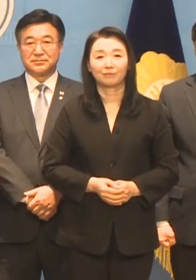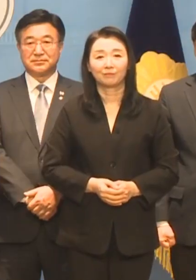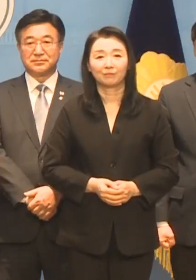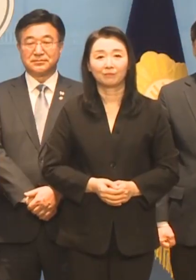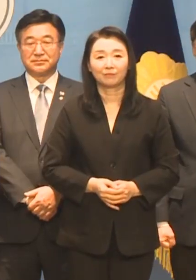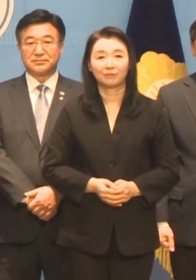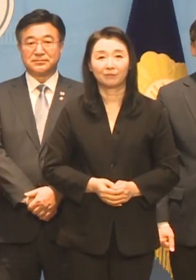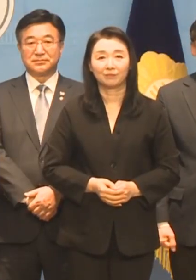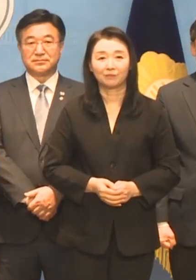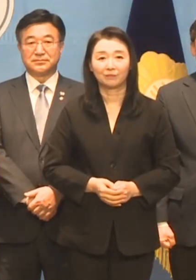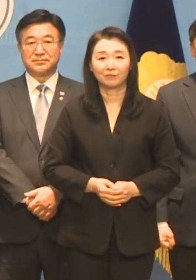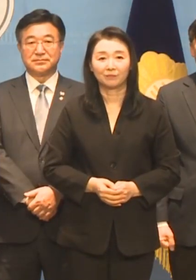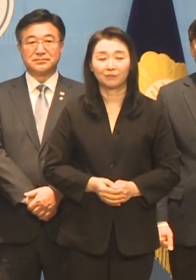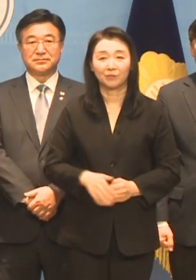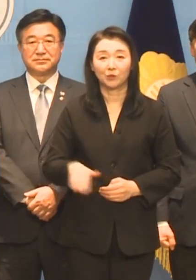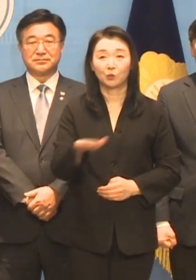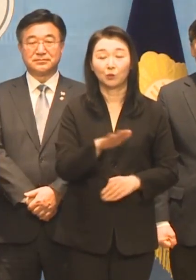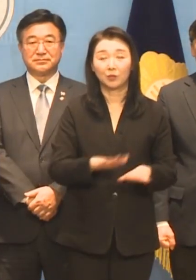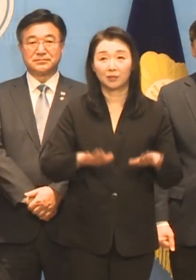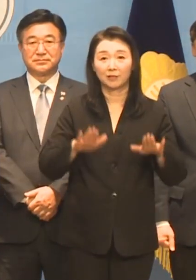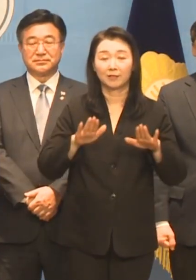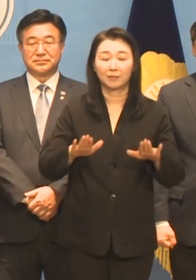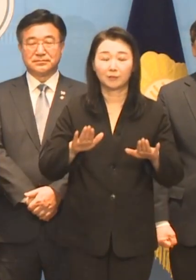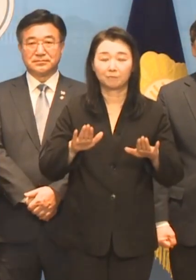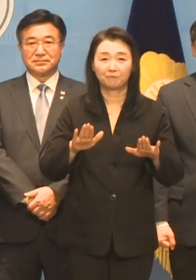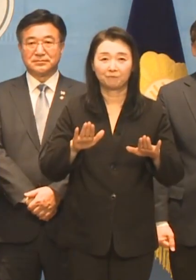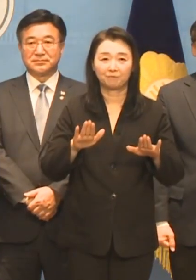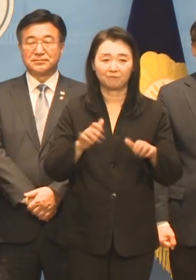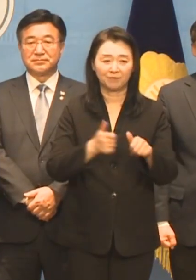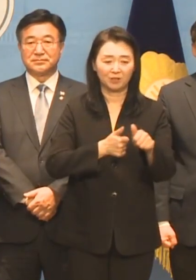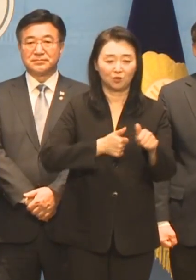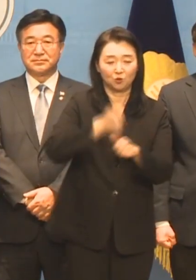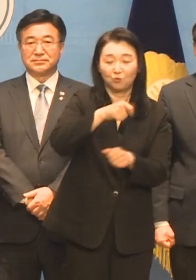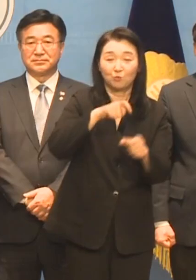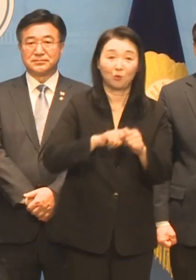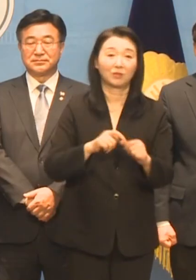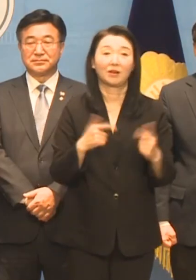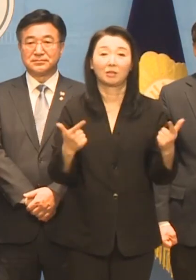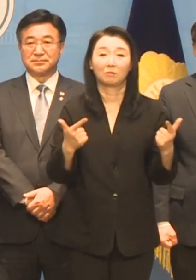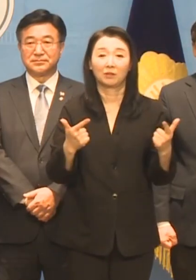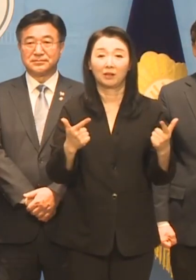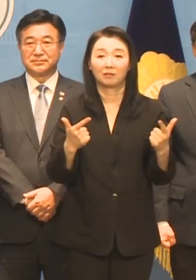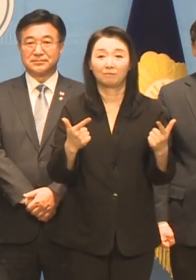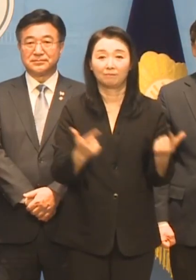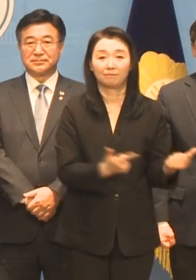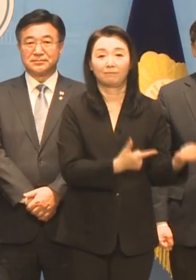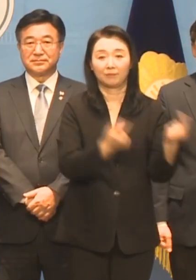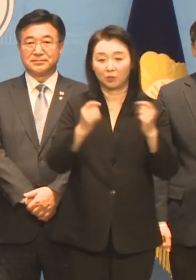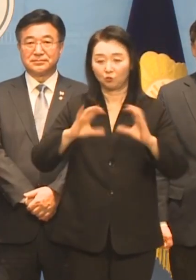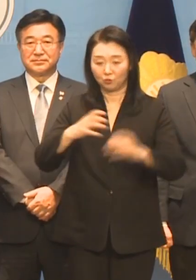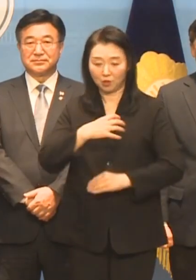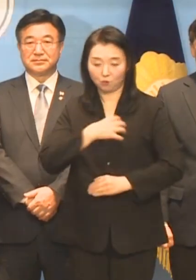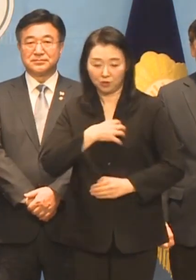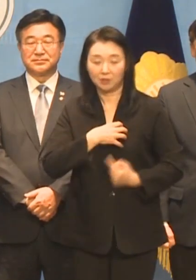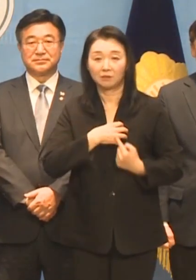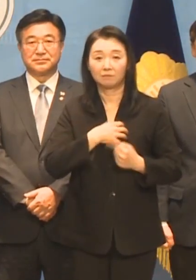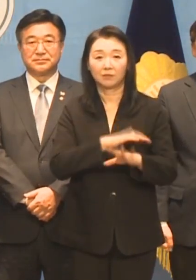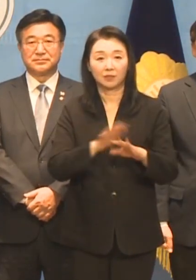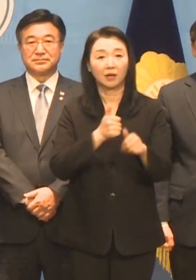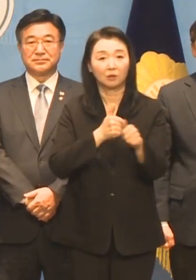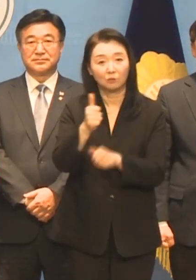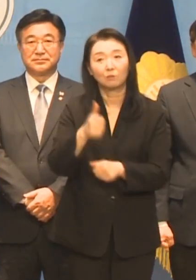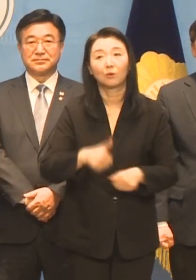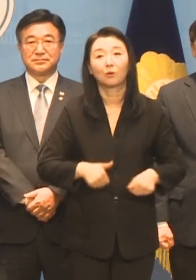네, 우리는 지금 승부를 겨루는 도전을 하는 게 아닙니다. 모두가 공통으로 처한 국가적 위기를 극복해야